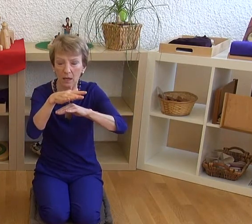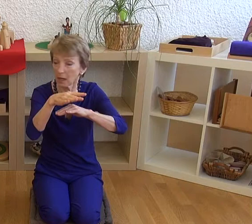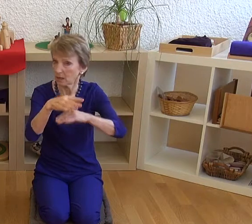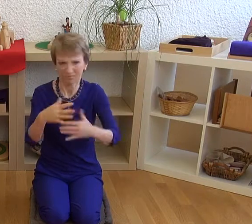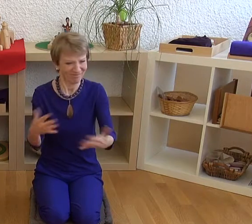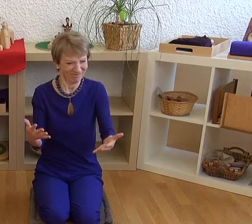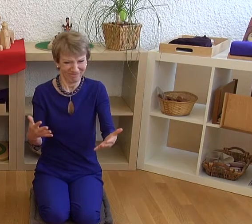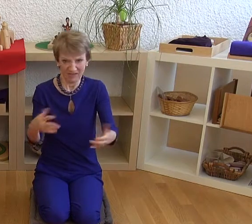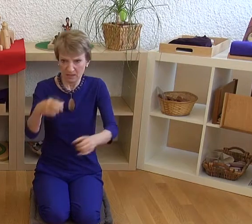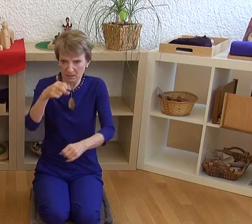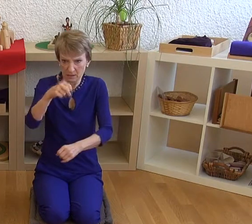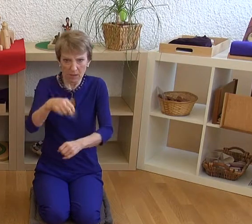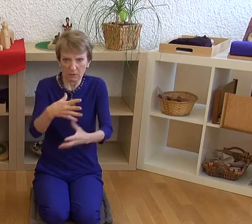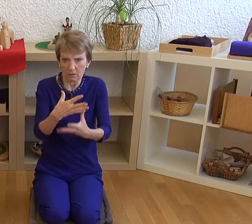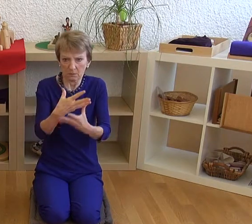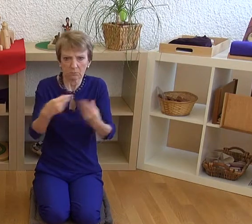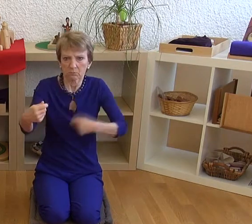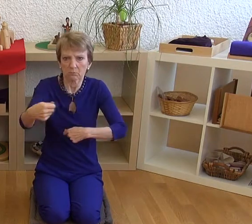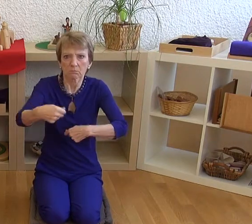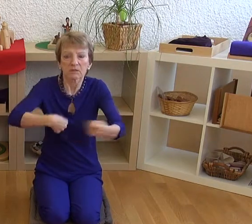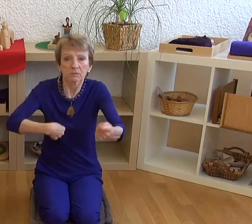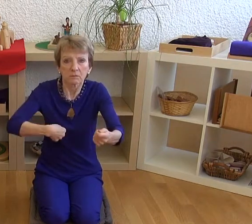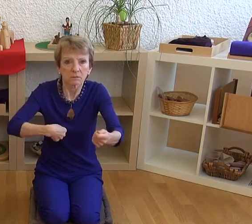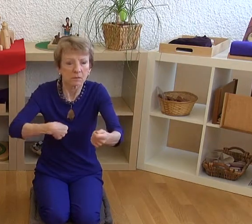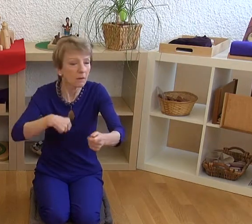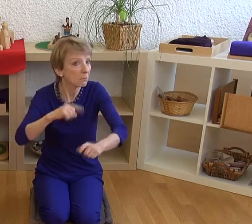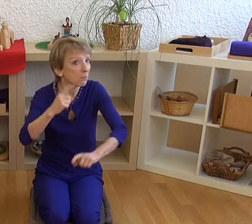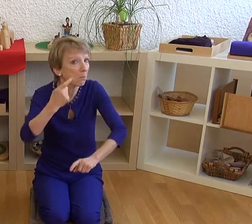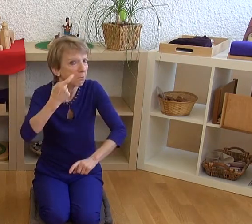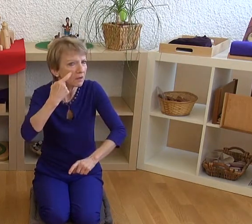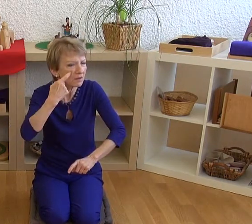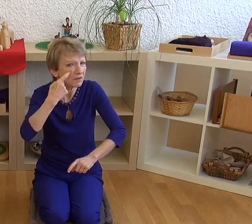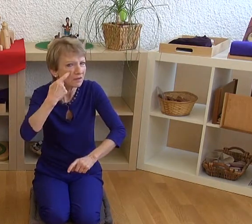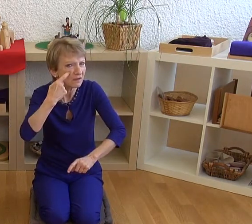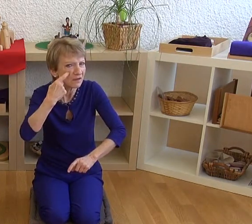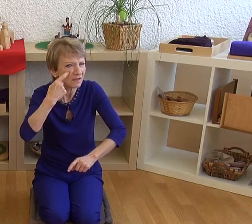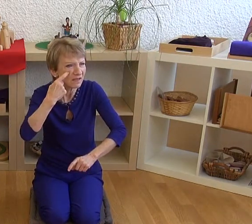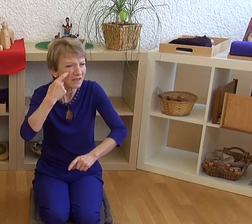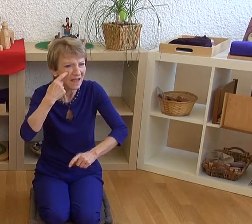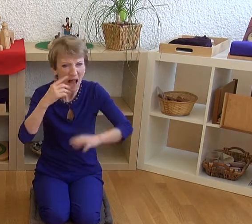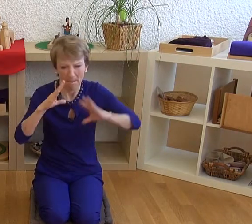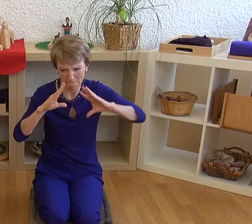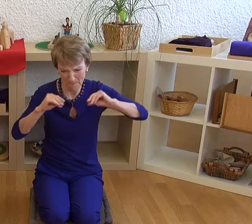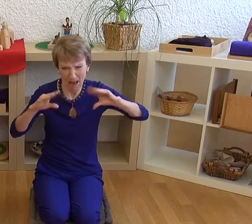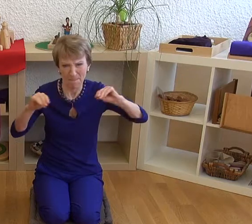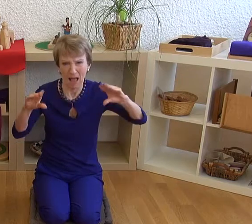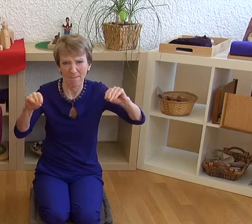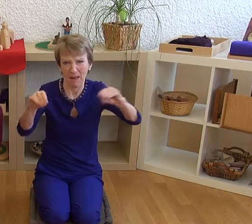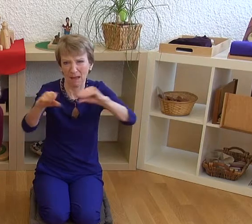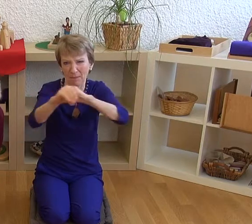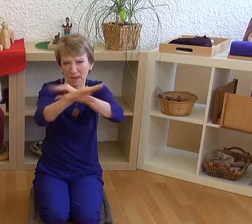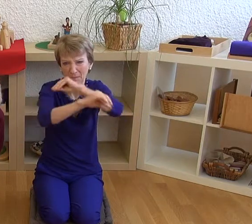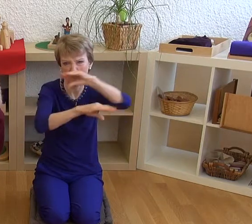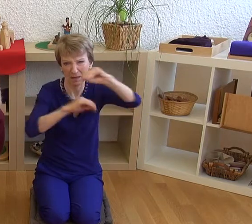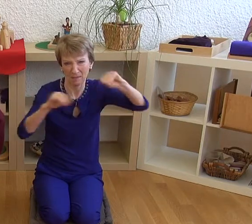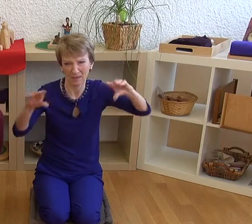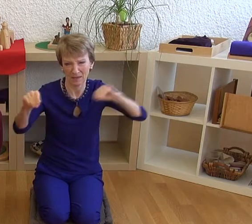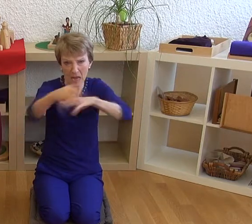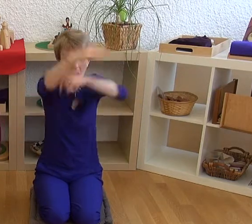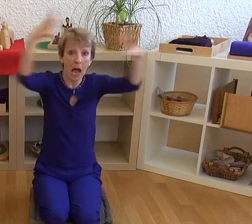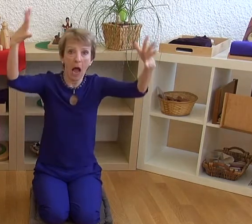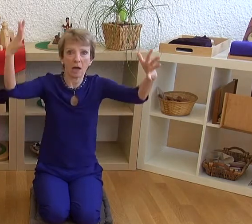Ça n'avait plus de sens. On entendait plus que du blablabla.